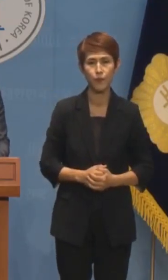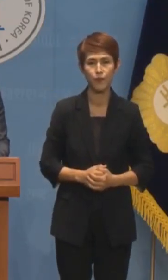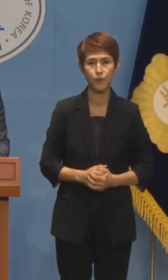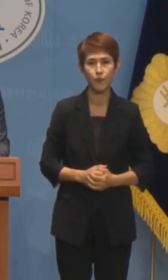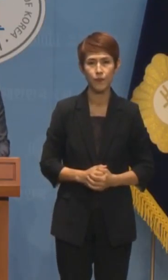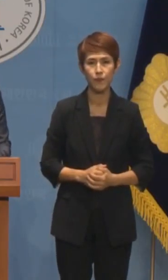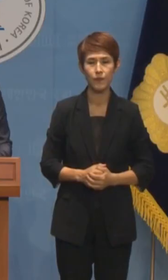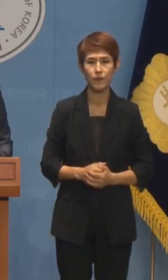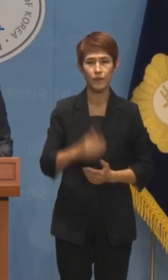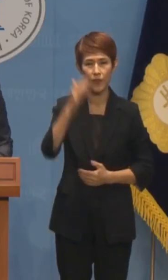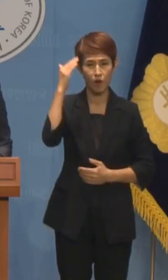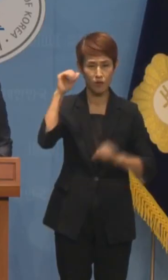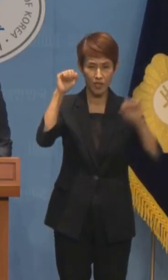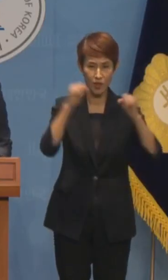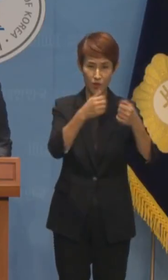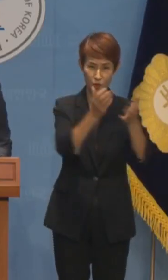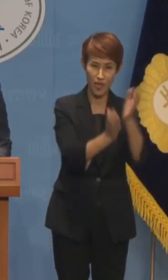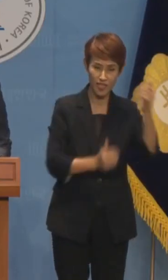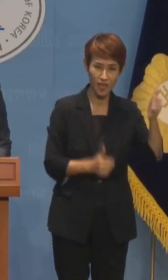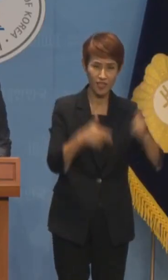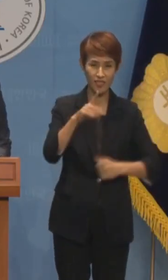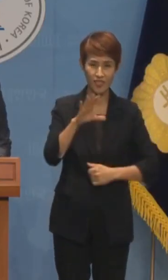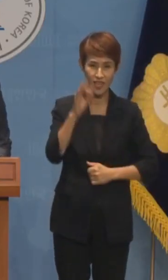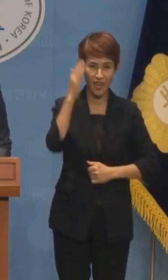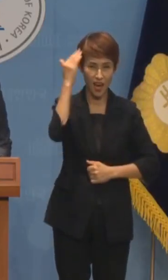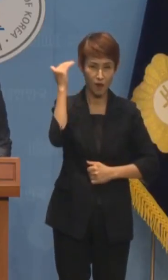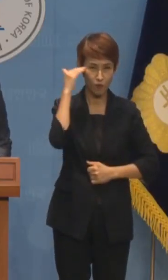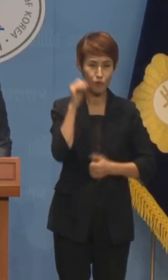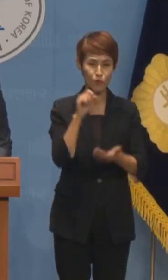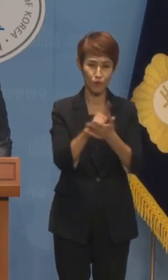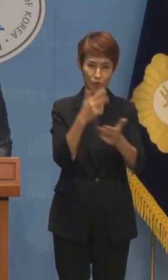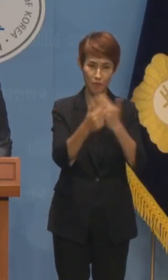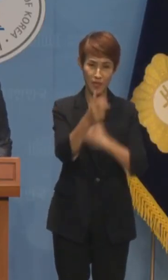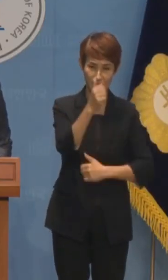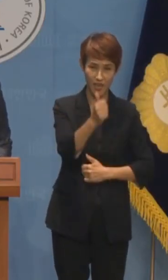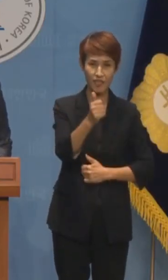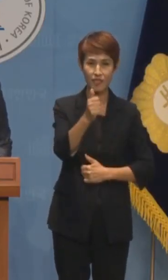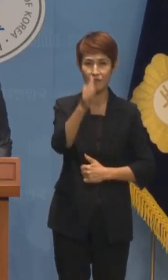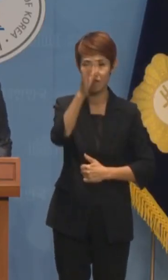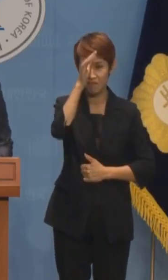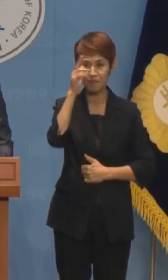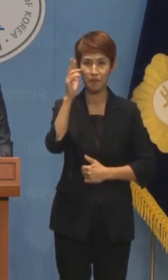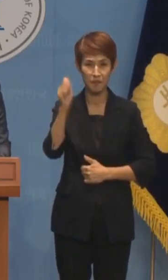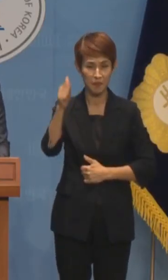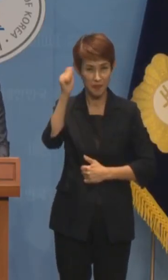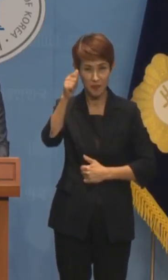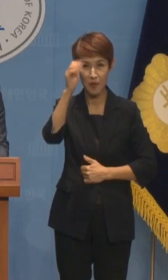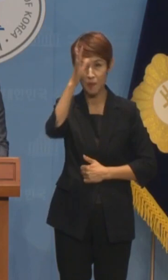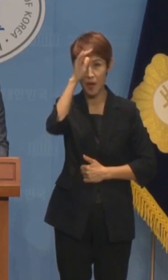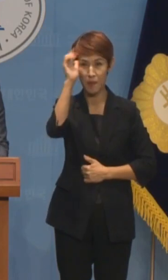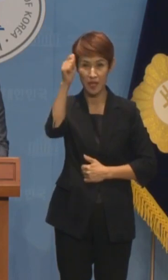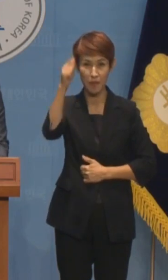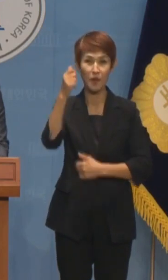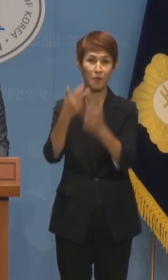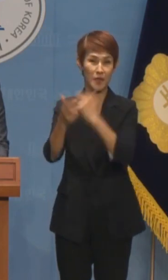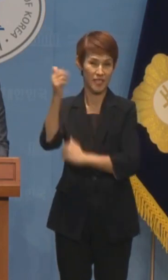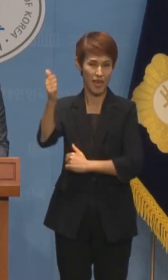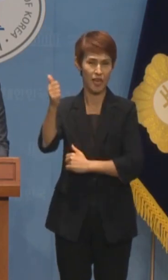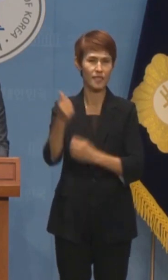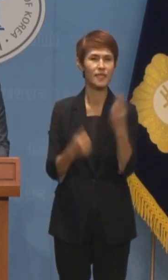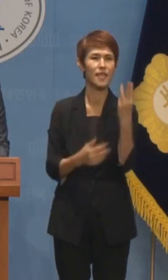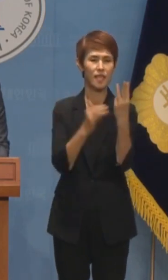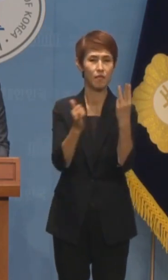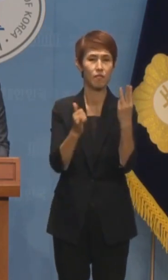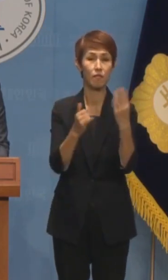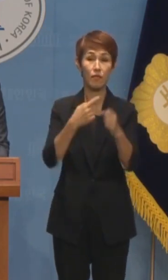이기흥 대한체육회장, 정몽규 대한축구협회 회장, 김택규 대한배드민턴 회장 모두 내년